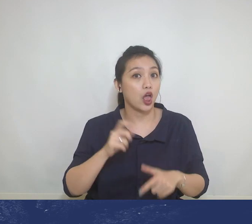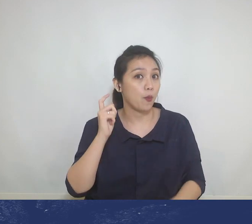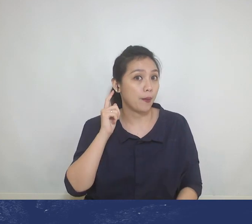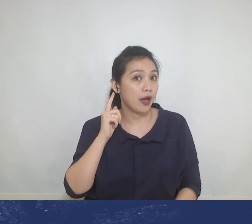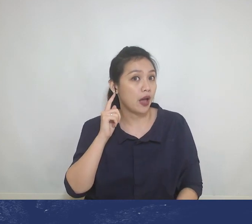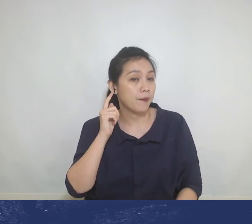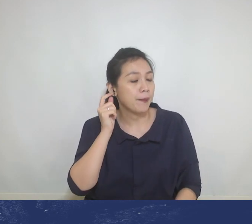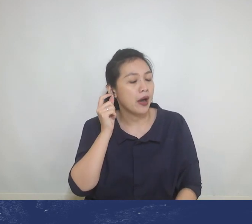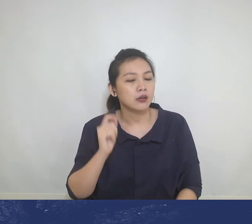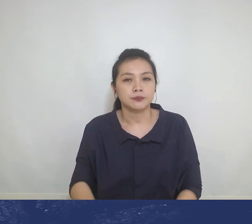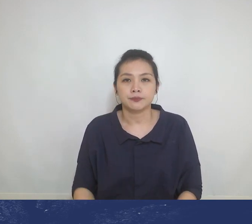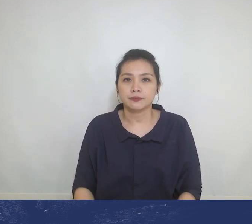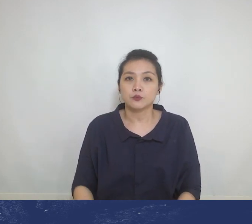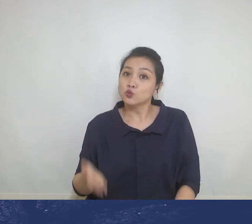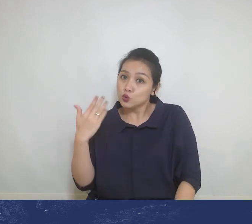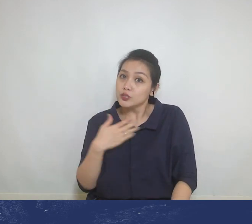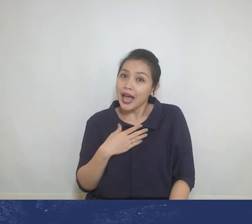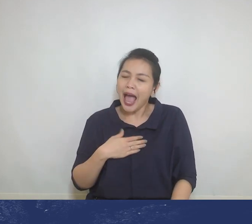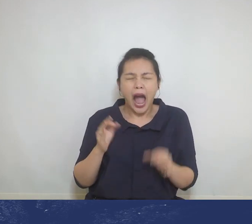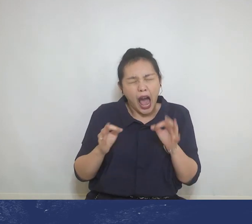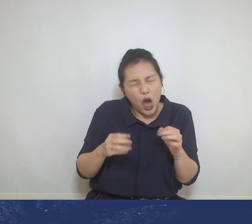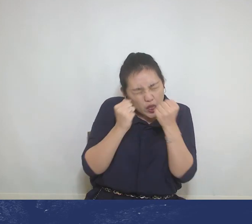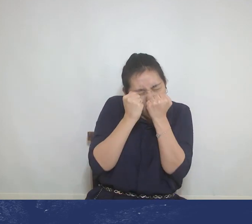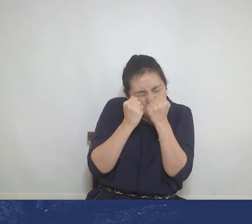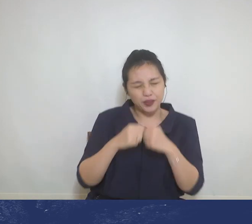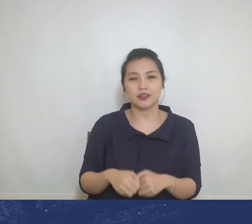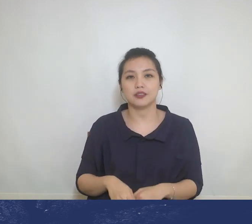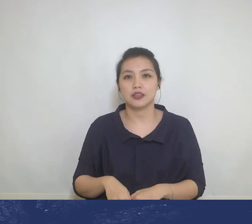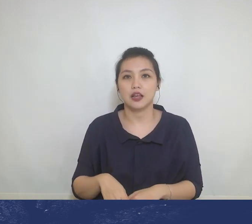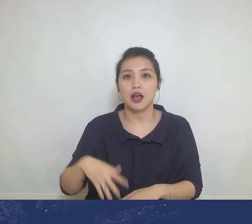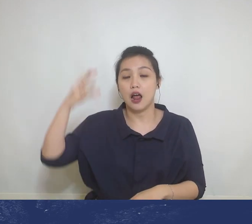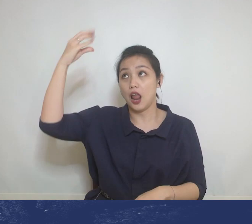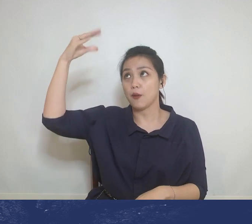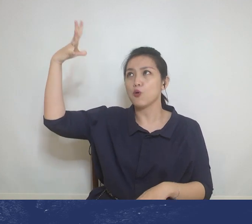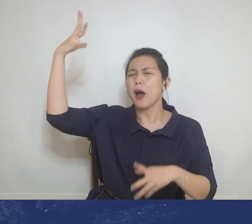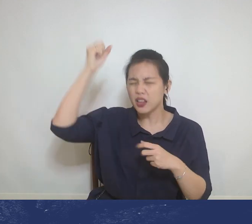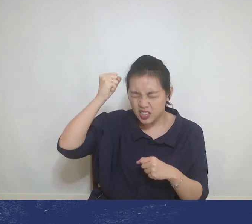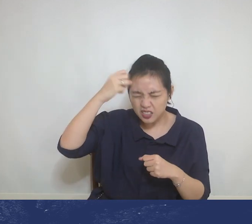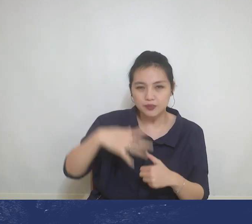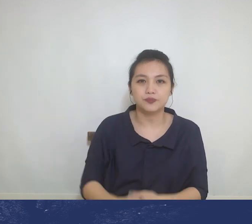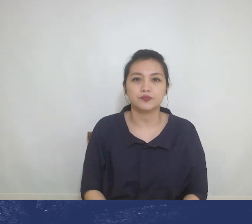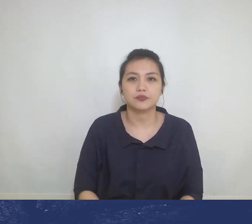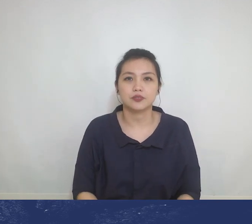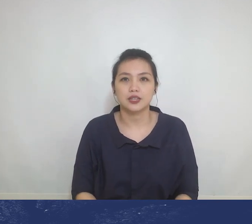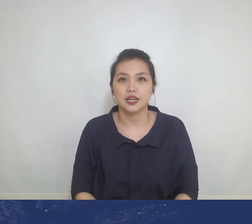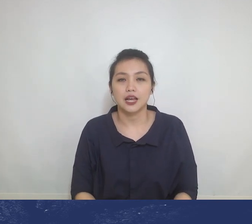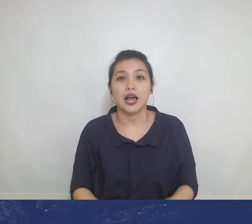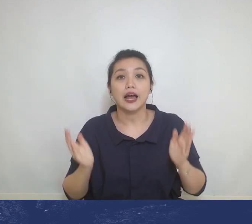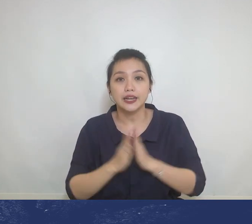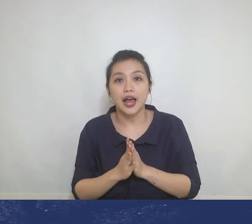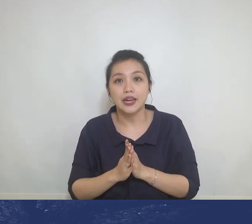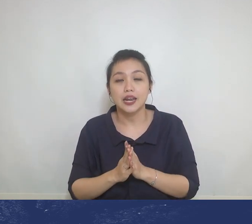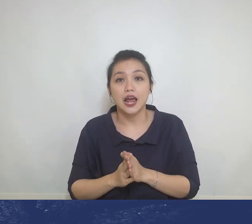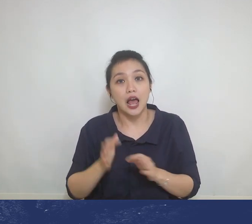Saya dulu kalau saya takut tidur mati lampu misalnya kayak gitu ya, kalau ditemani sama papa atau sama mama